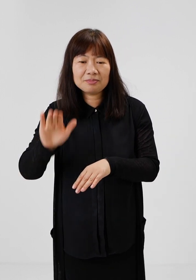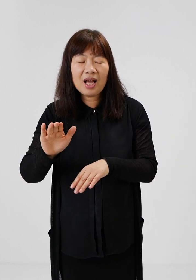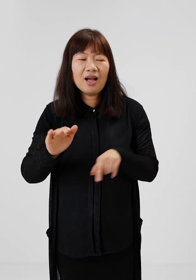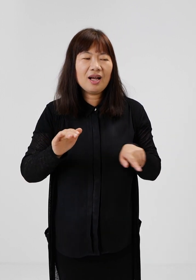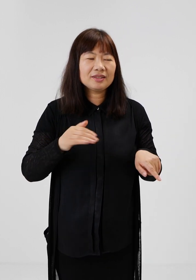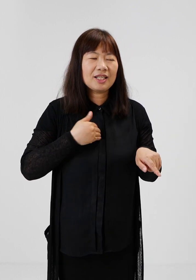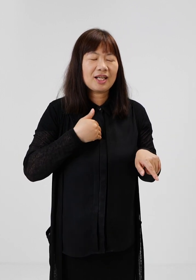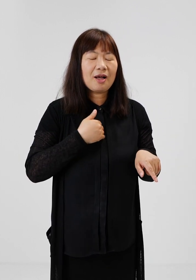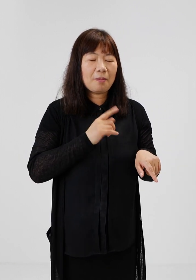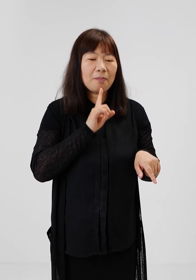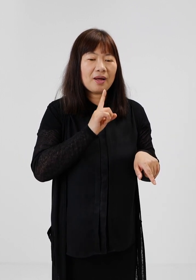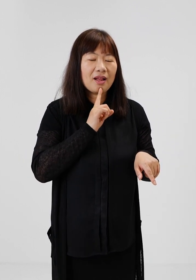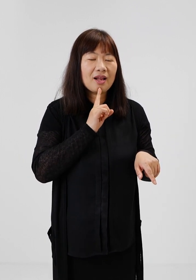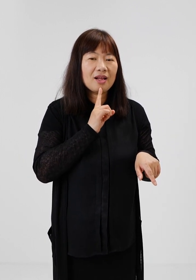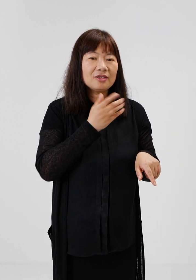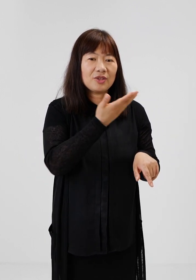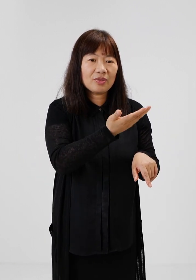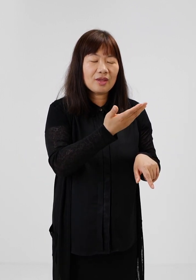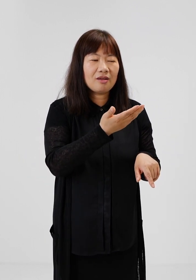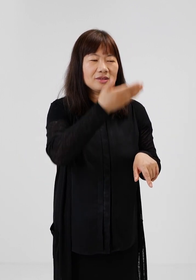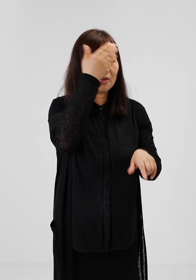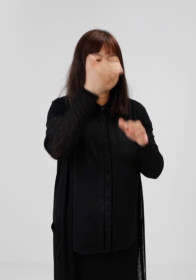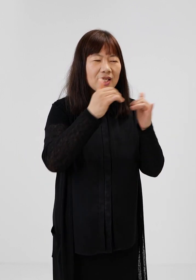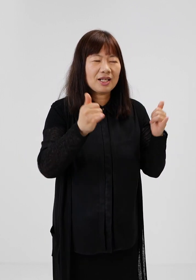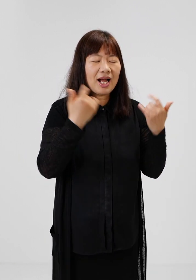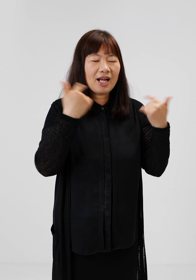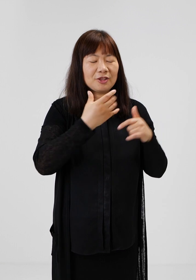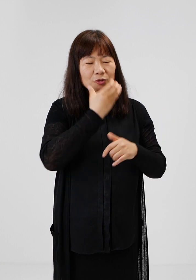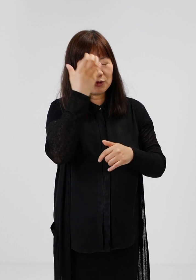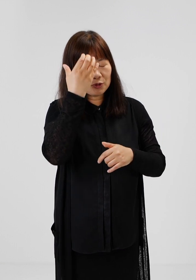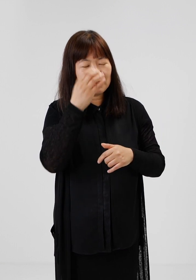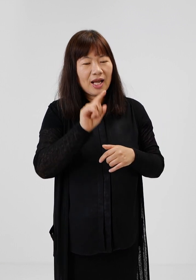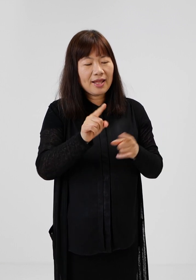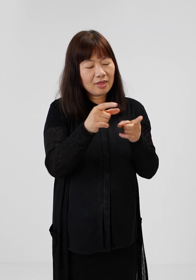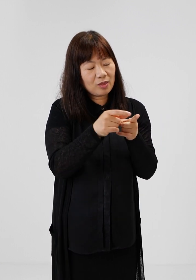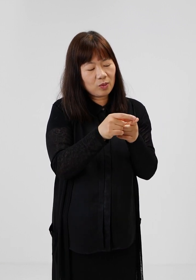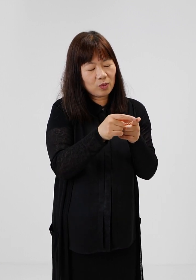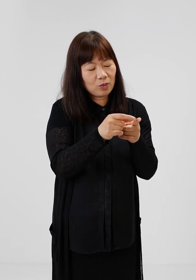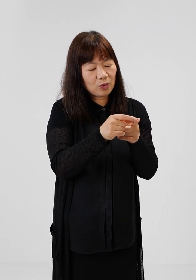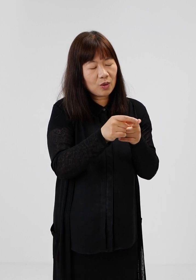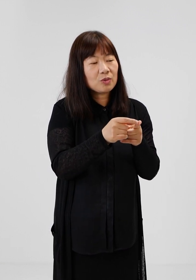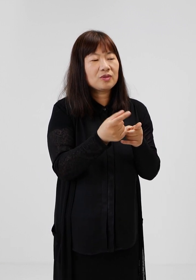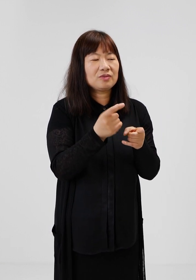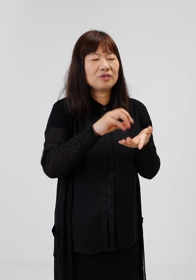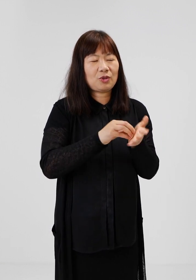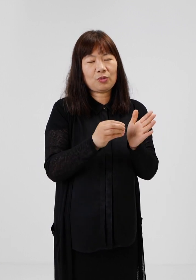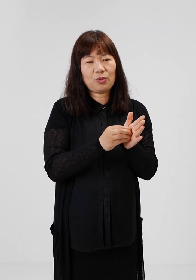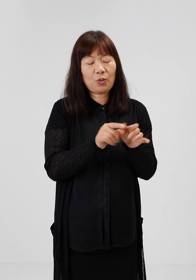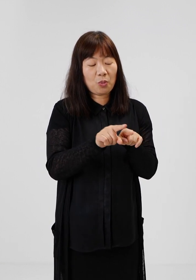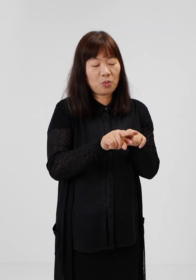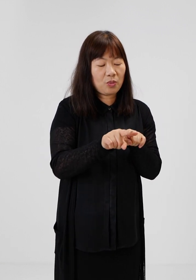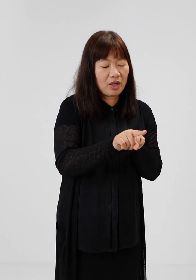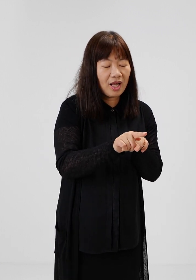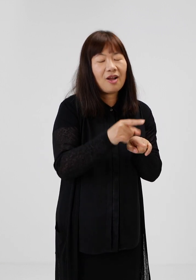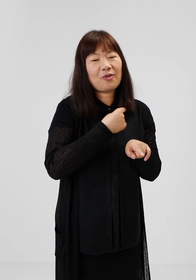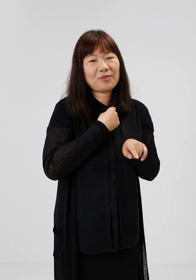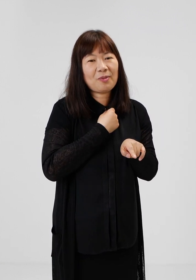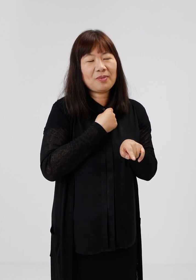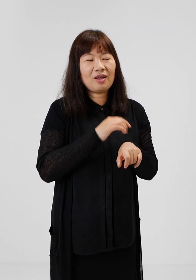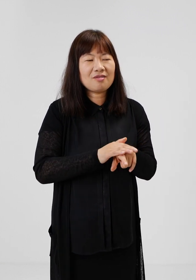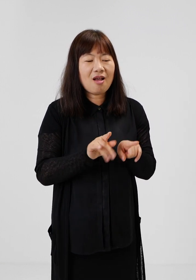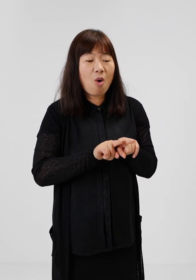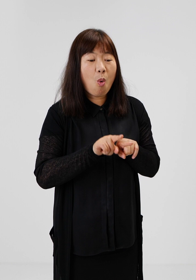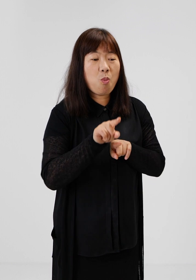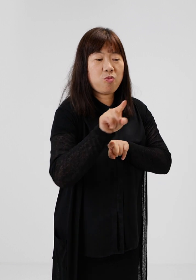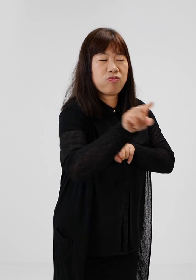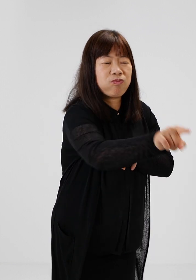늘 꿈꾸는 거는 한 눈금이에요. 항상 한 눈금이에요. 내가 저